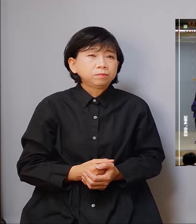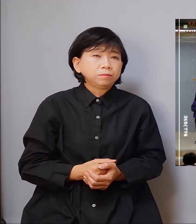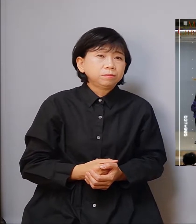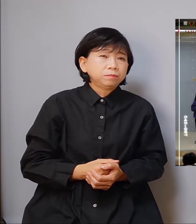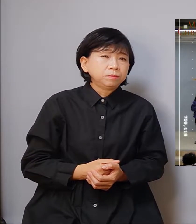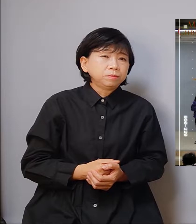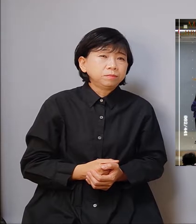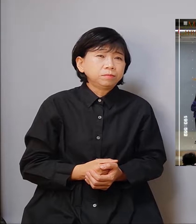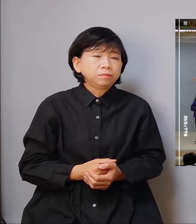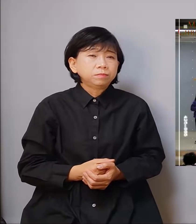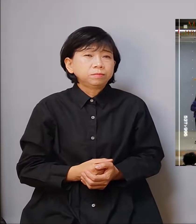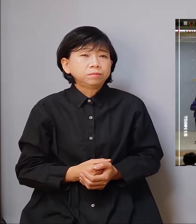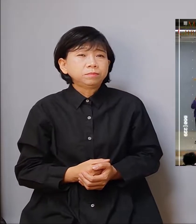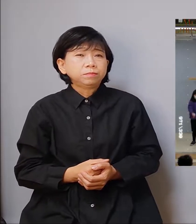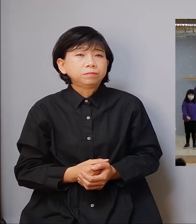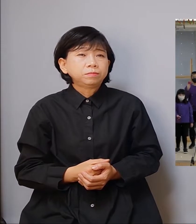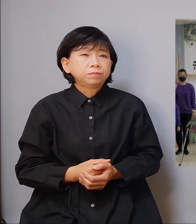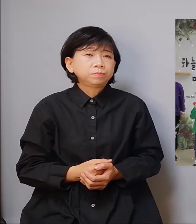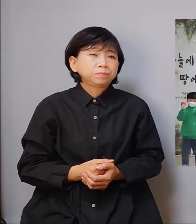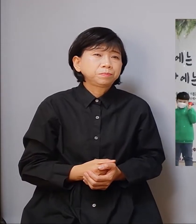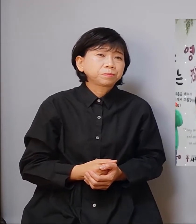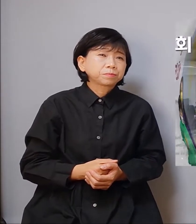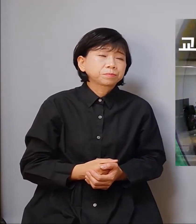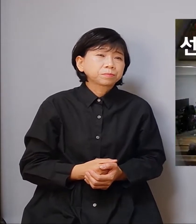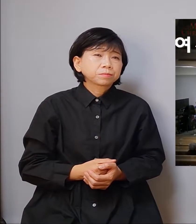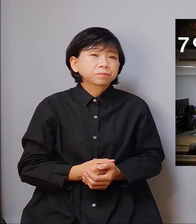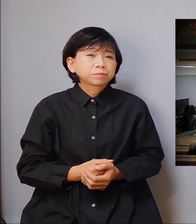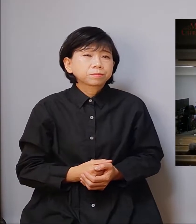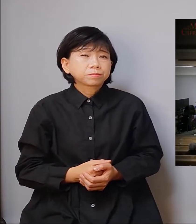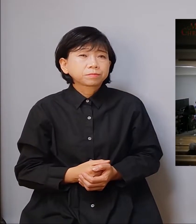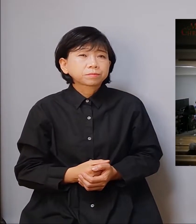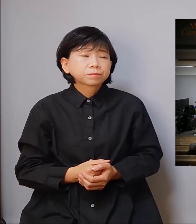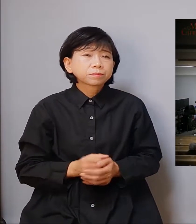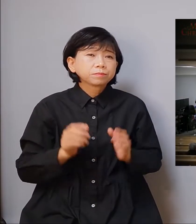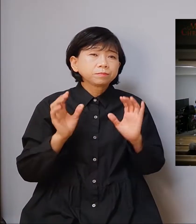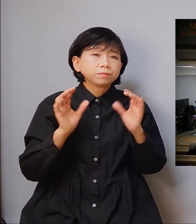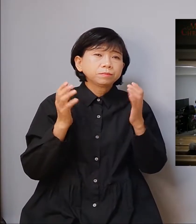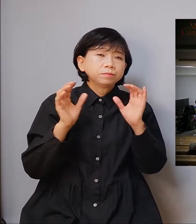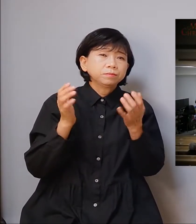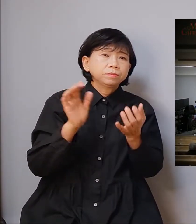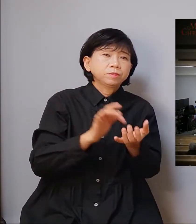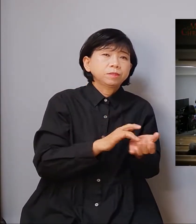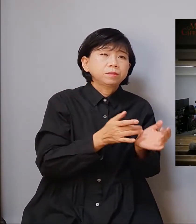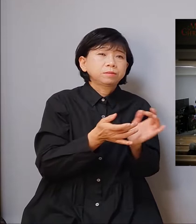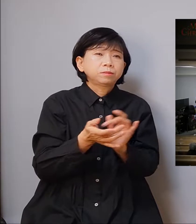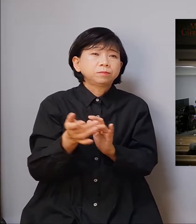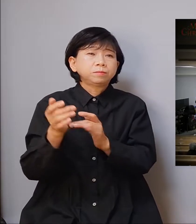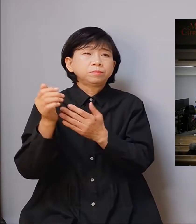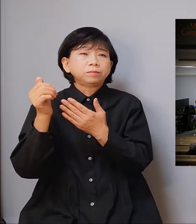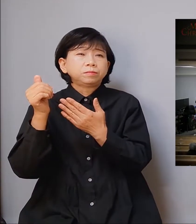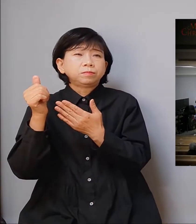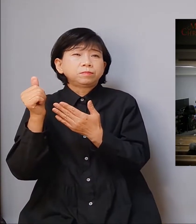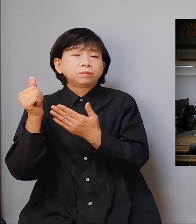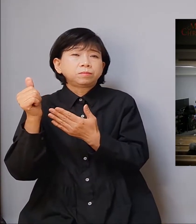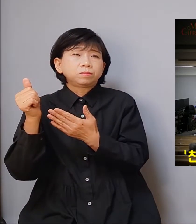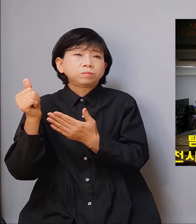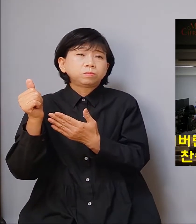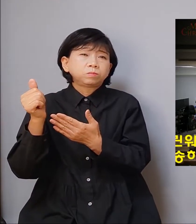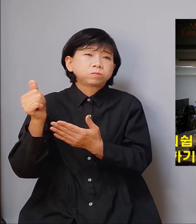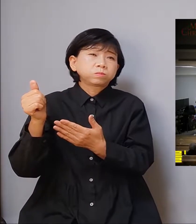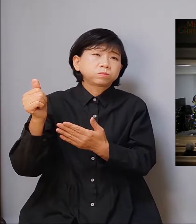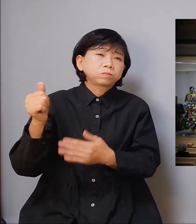구유 안에 누이신 어린 아기 예수께